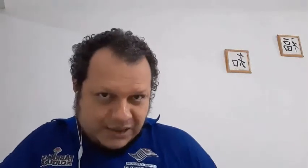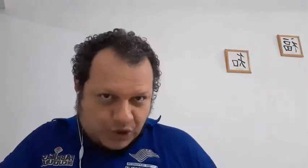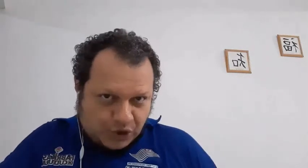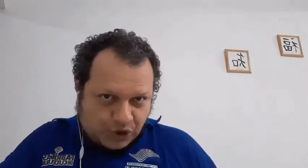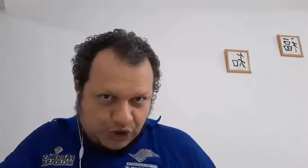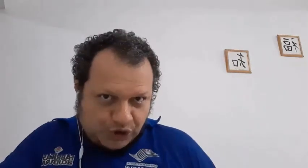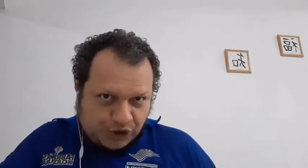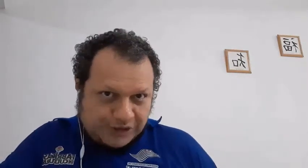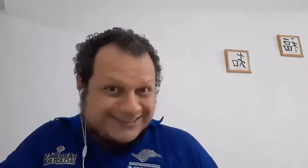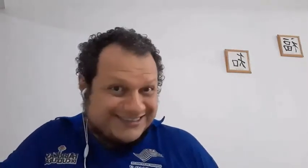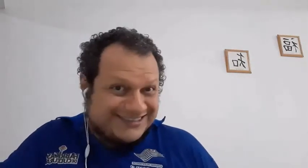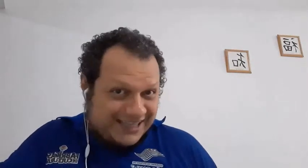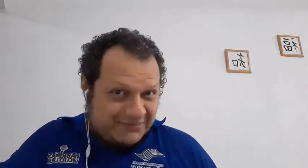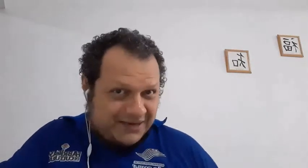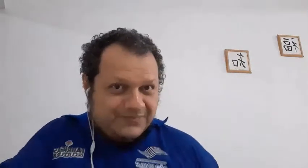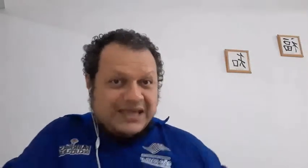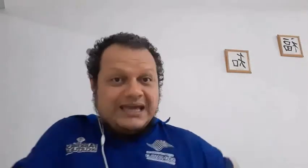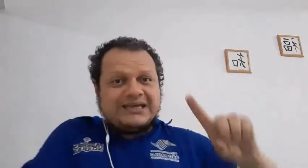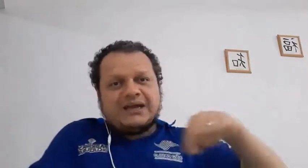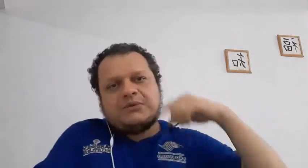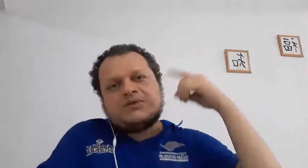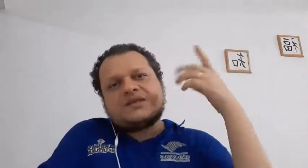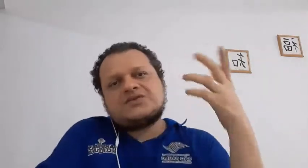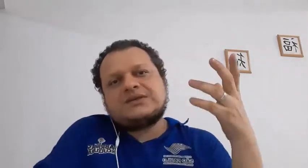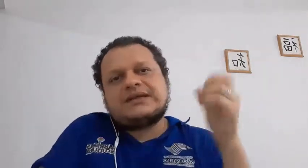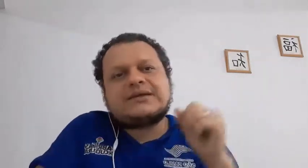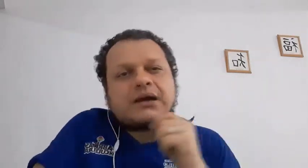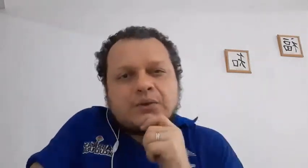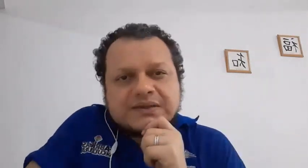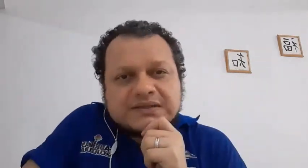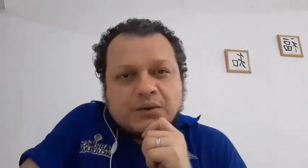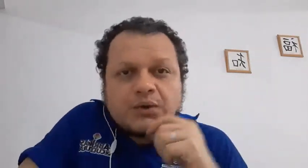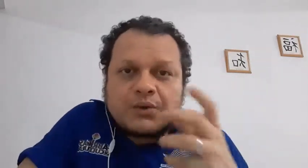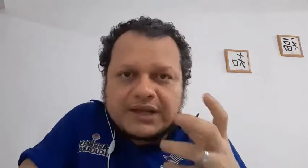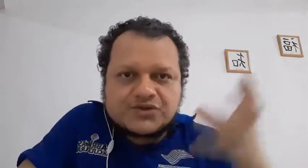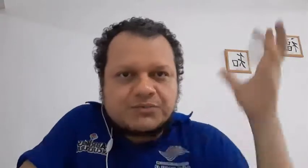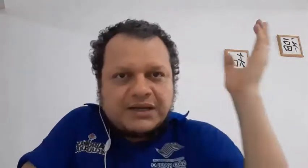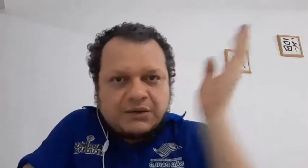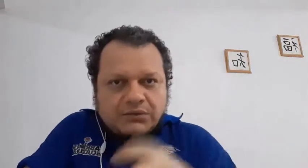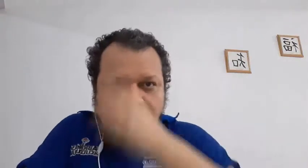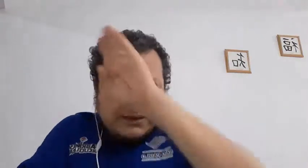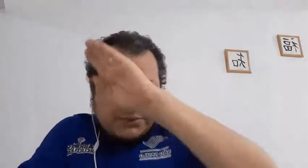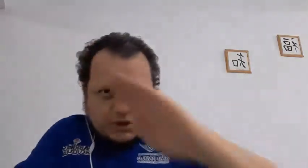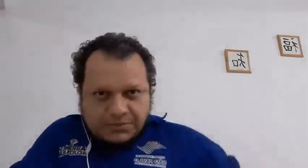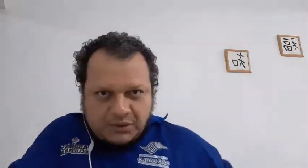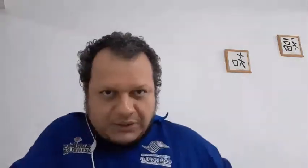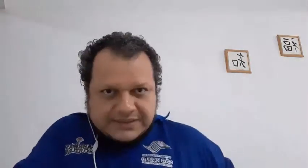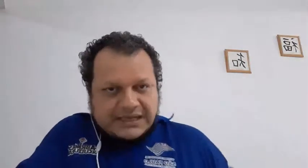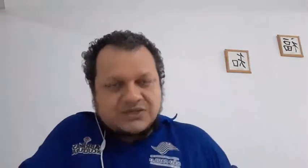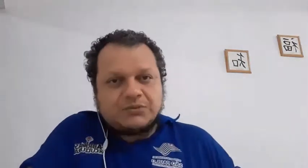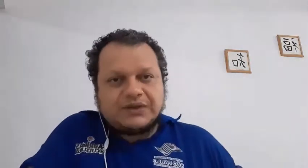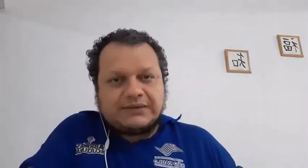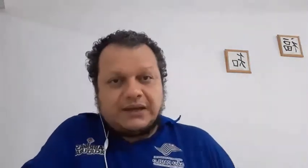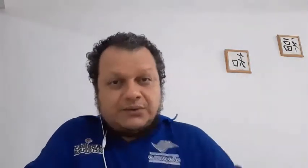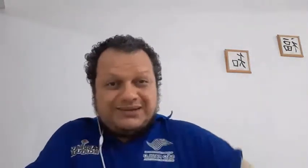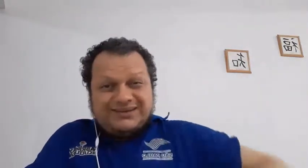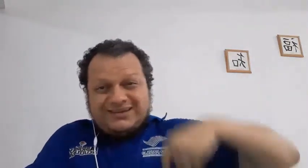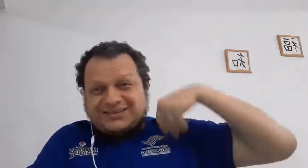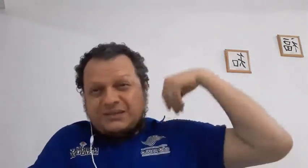1857. Lembra? E aí em 1880, o que, é que aconteceu? O Congresso de Milão proibiu línguas de sinais no mundo inteiro, e esse